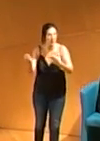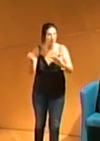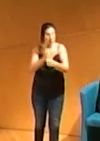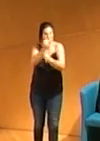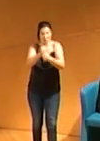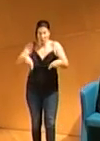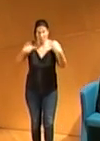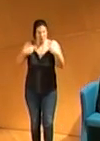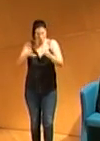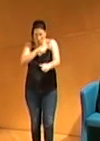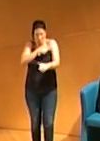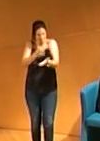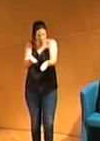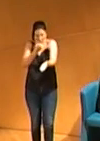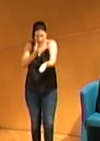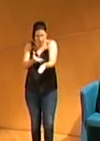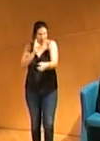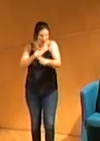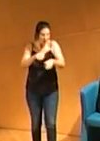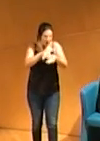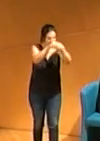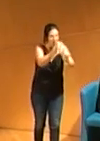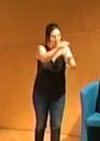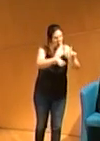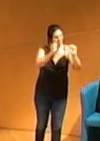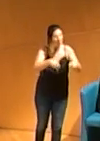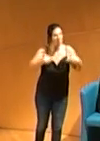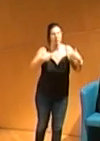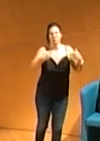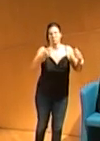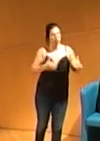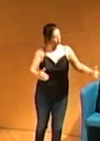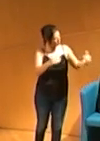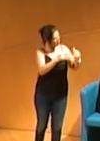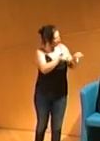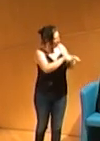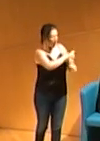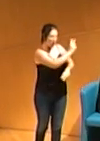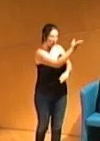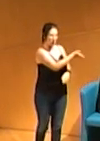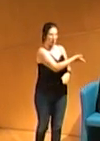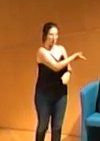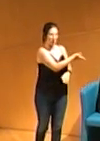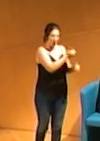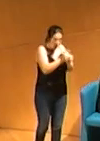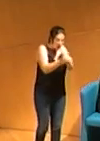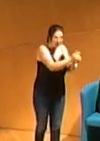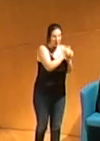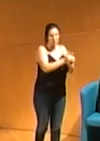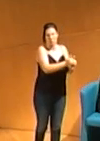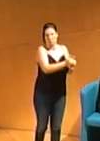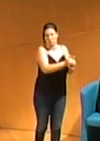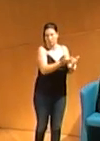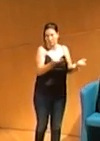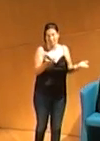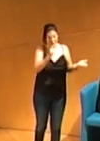tous concernés par tout le monde pour permettre aux personnes d'avoir une belle vie avec les autres. Parce